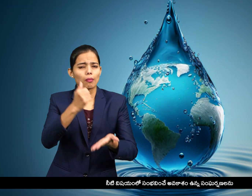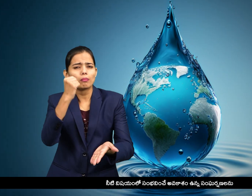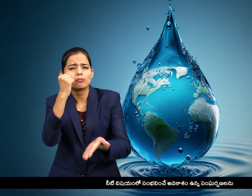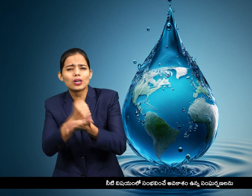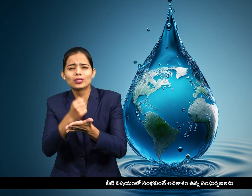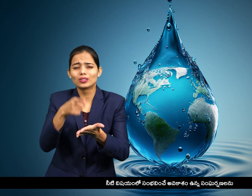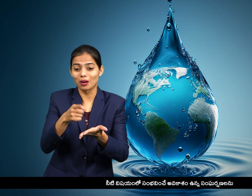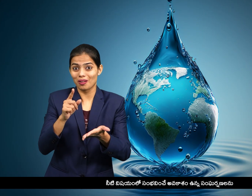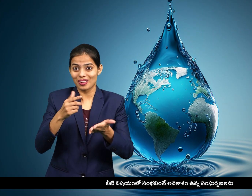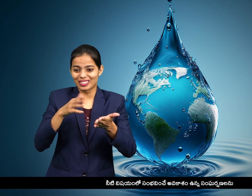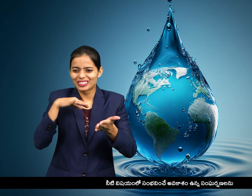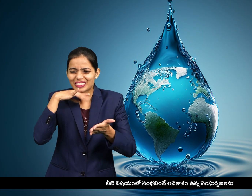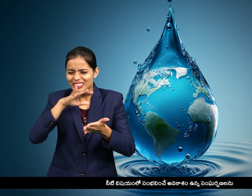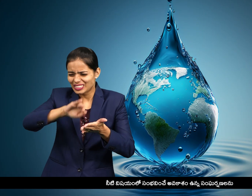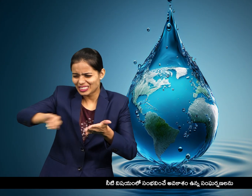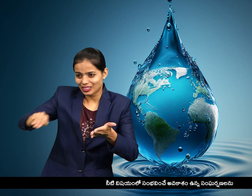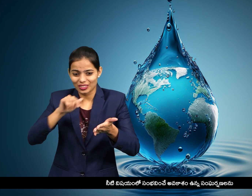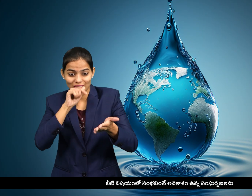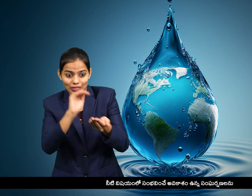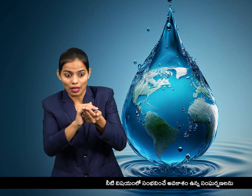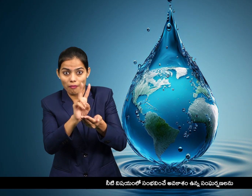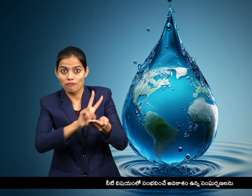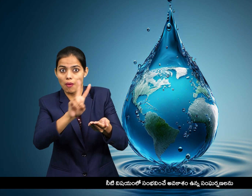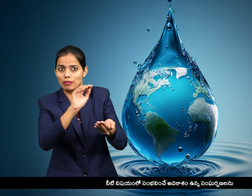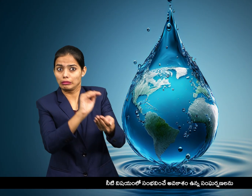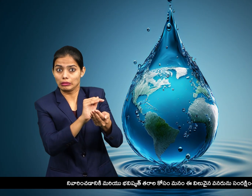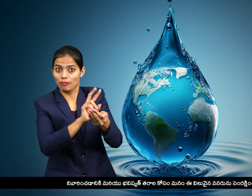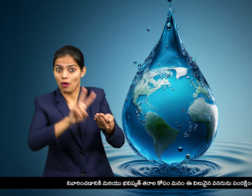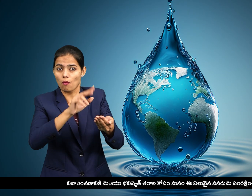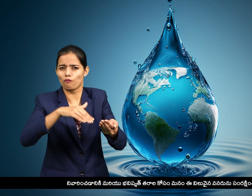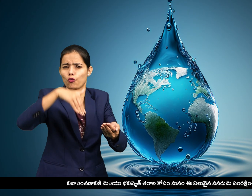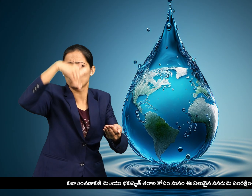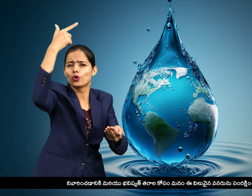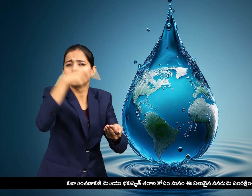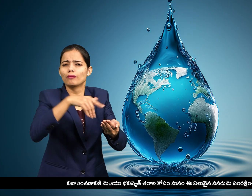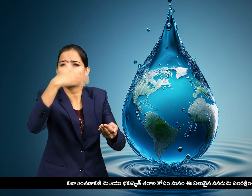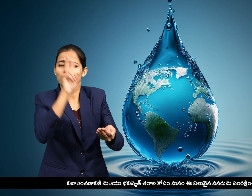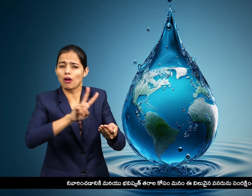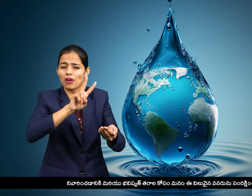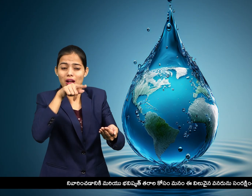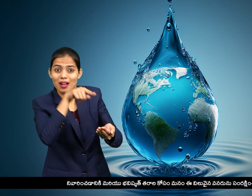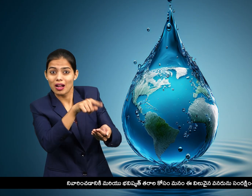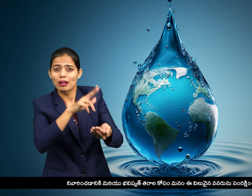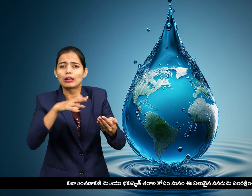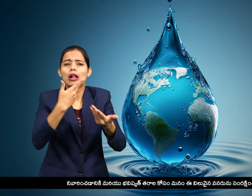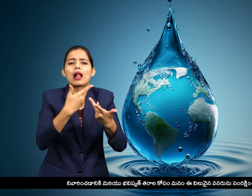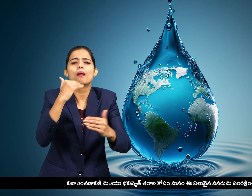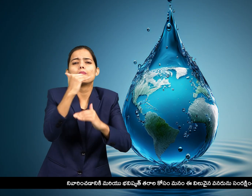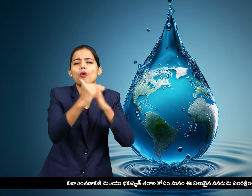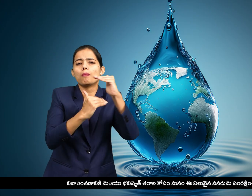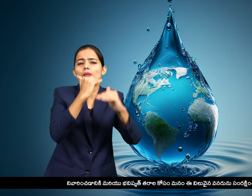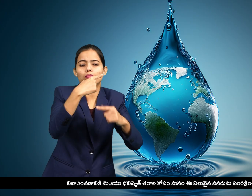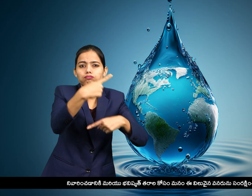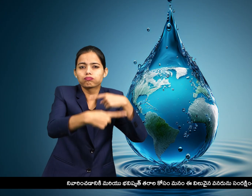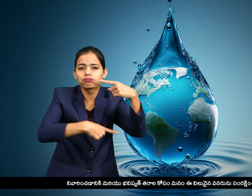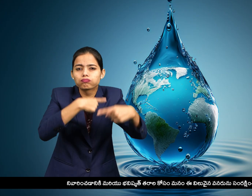నీటి విషయంలో సంభవించే అవకాశం ఉన్న సంఘర్షణలను నివారించడానికి మరియు భవిష్యత్